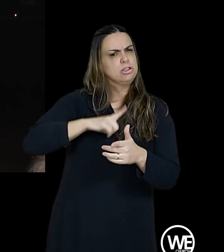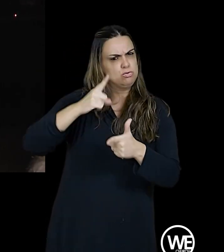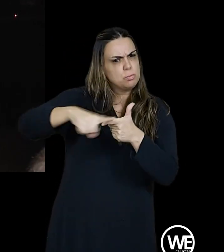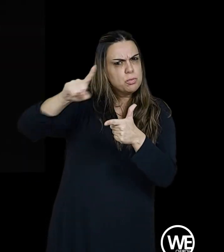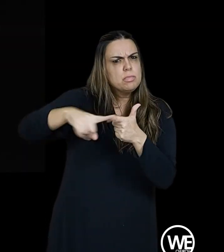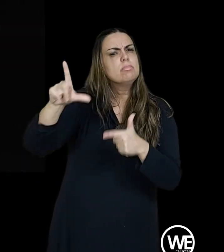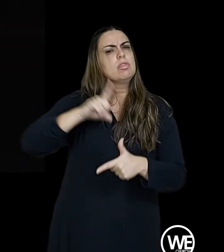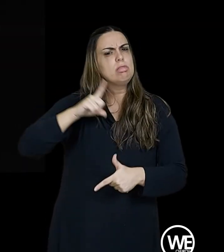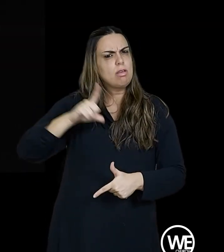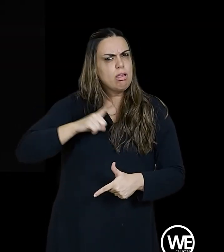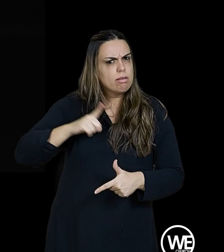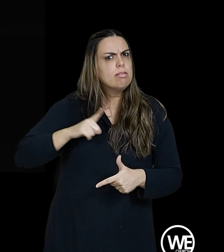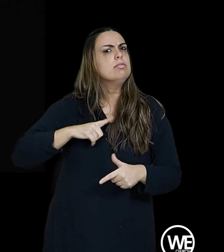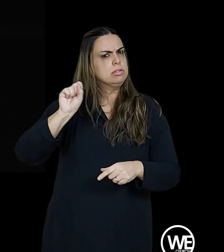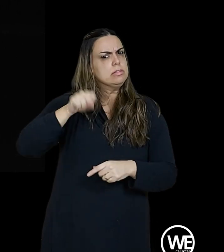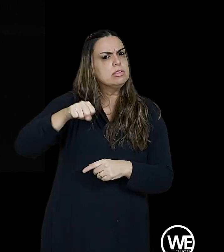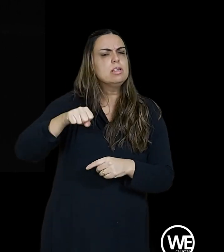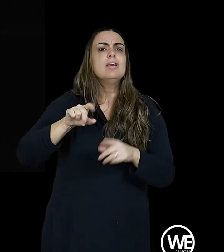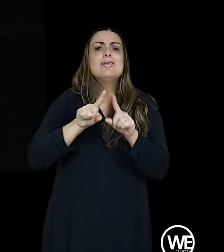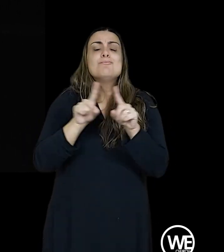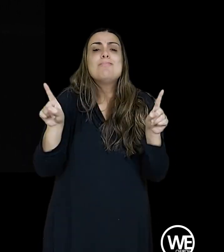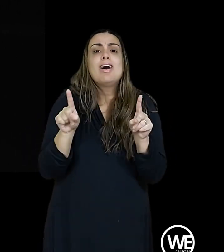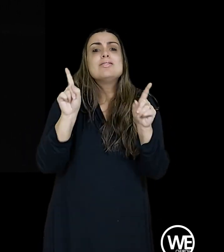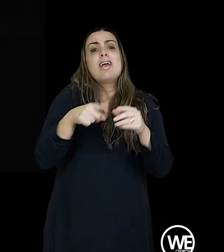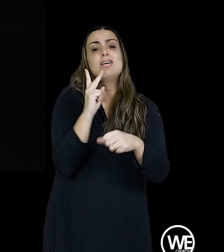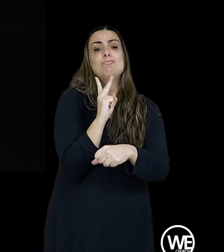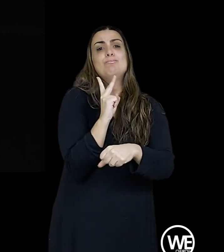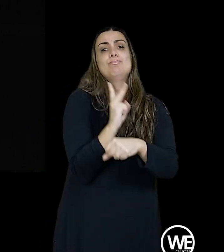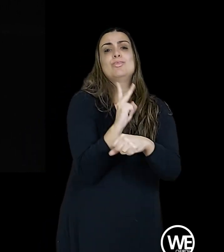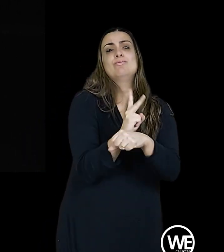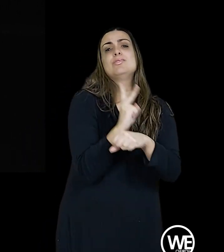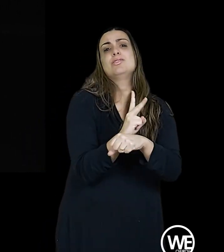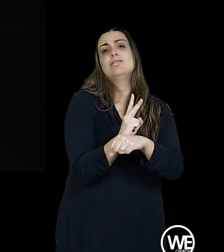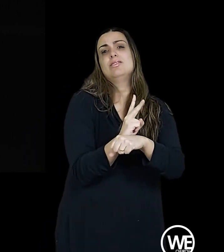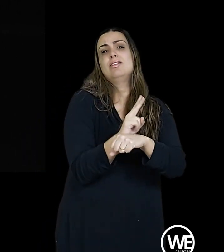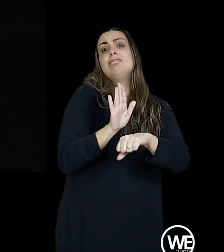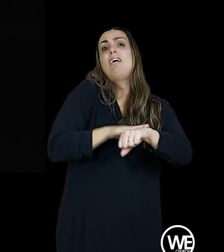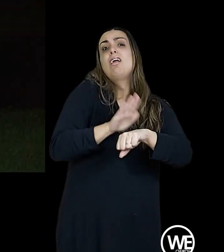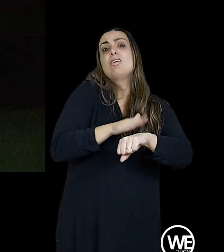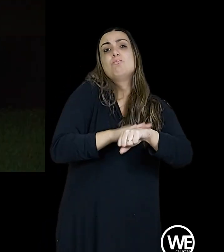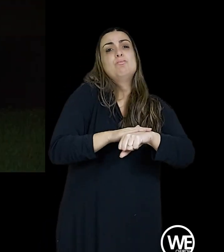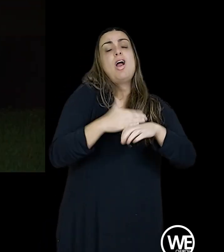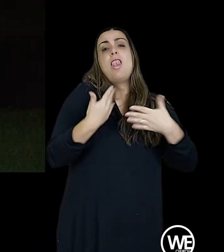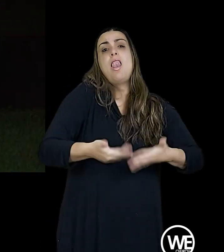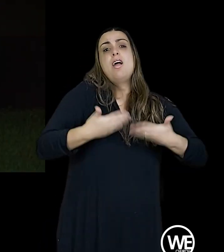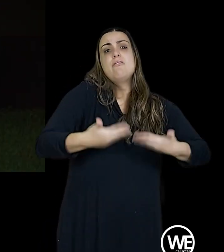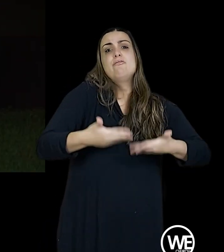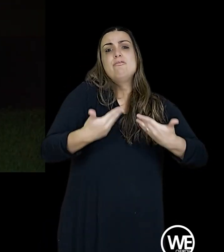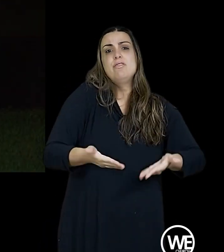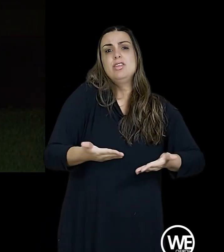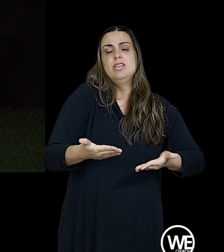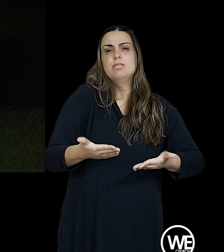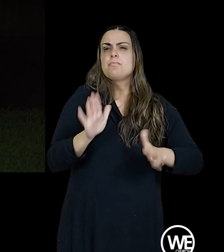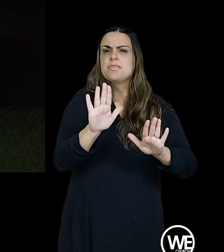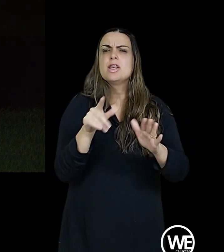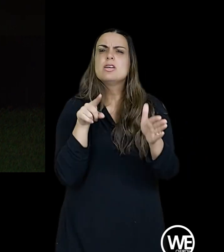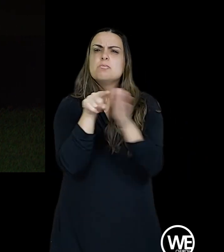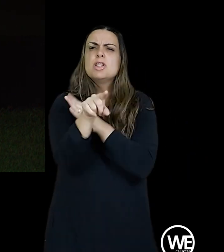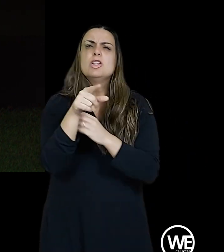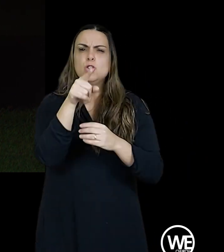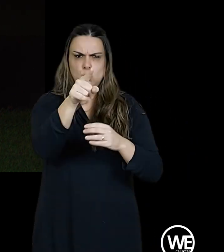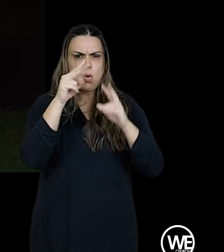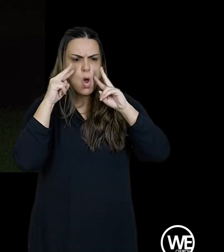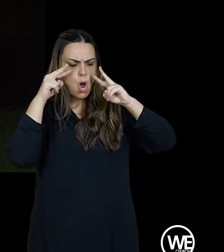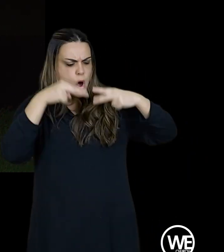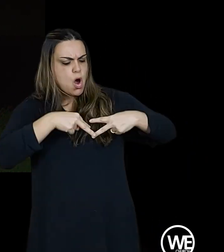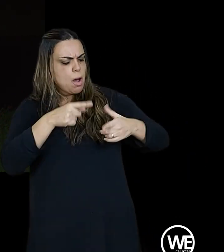ele expressou essa leitura. A minha tribulação ela é momentânea e ela é leve. Agora, de que forma você enxerga o